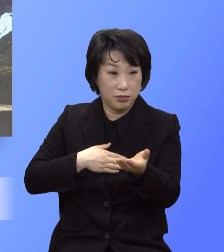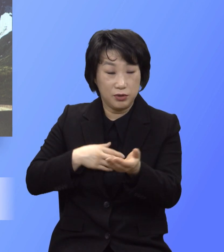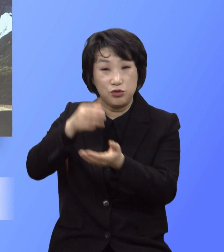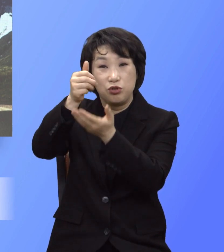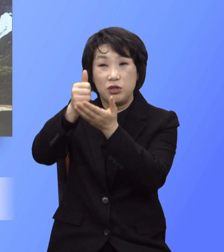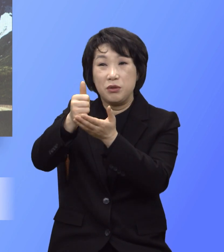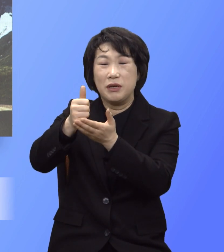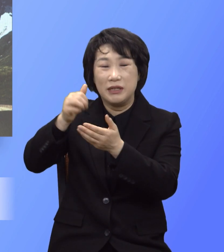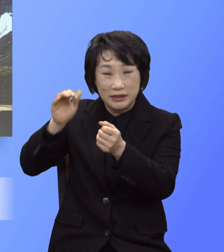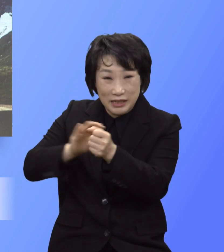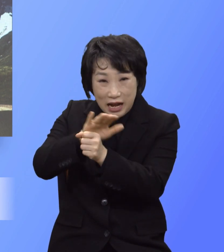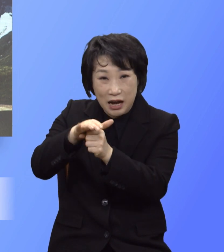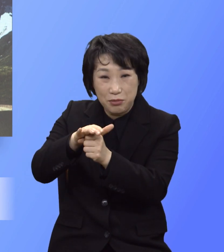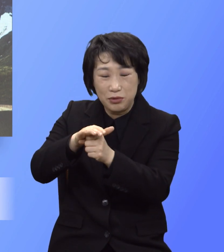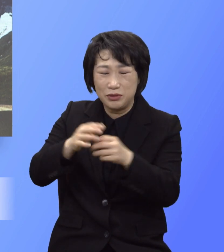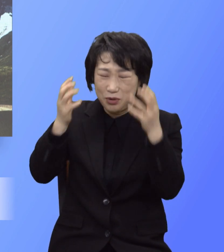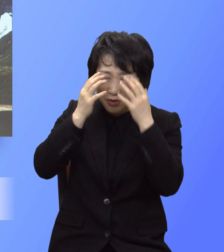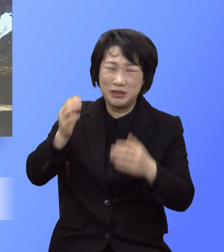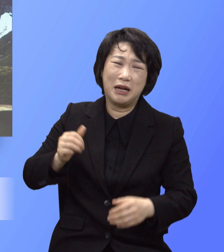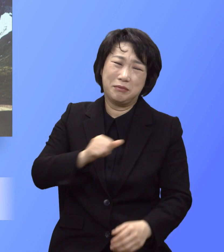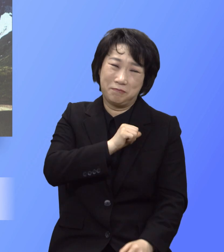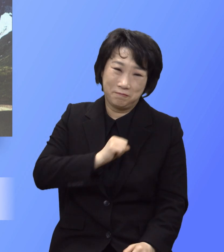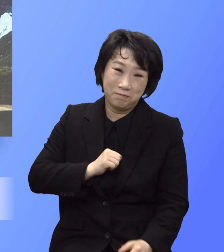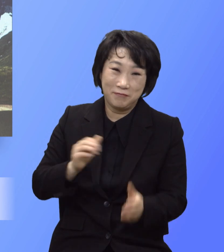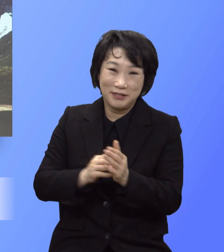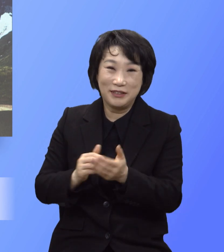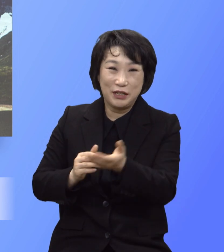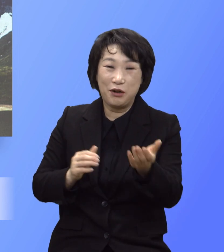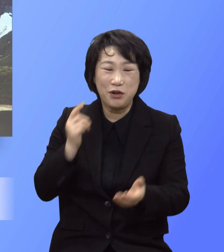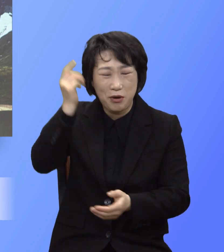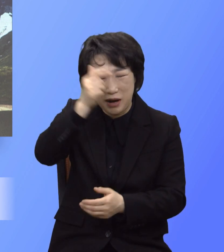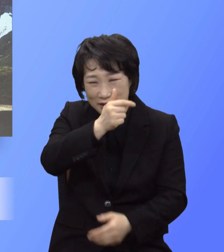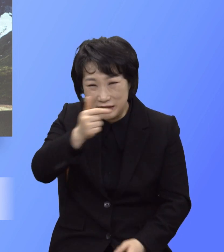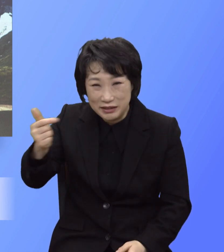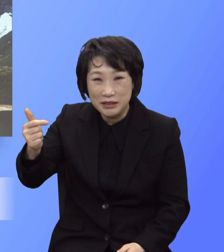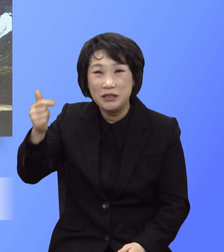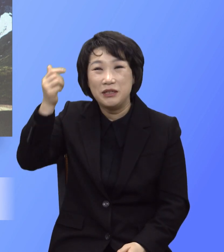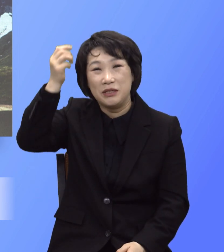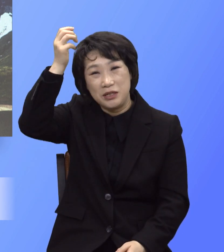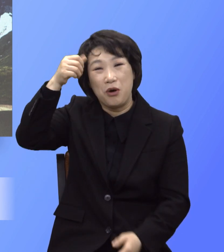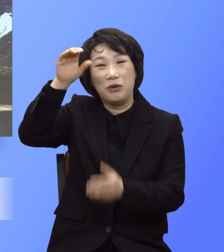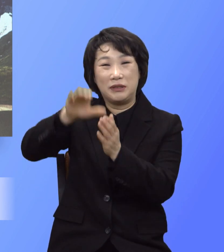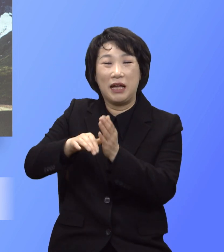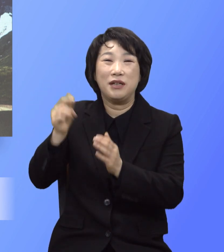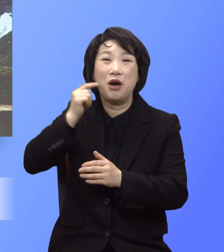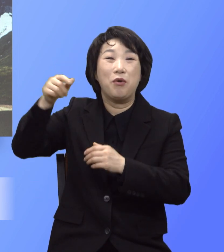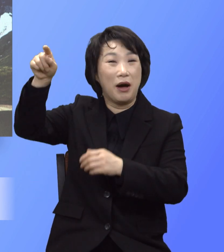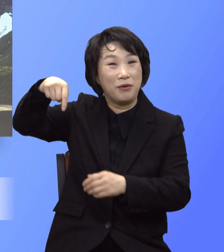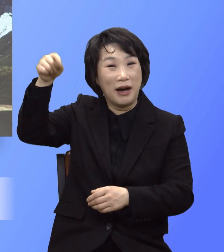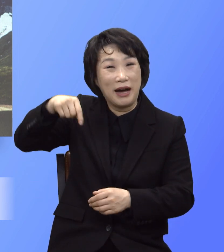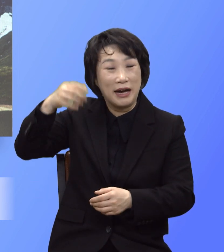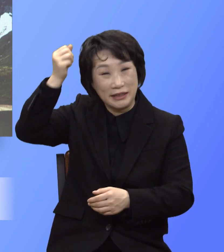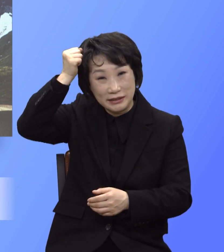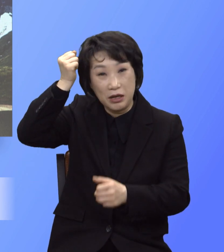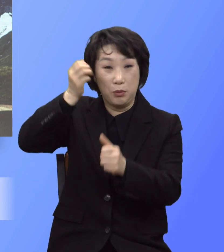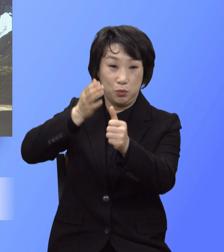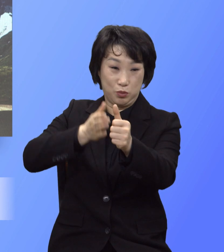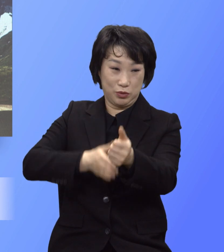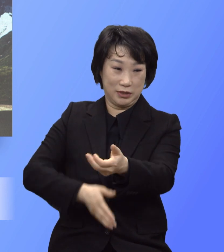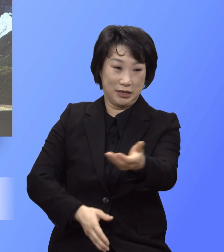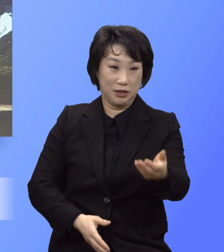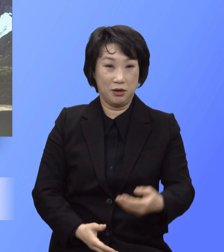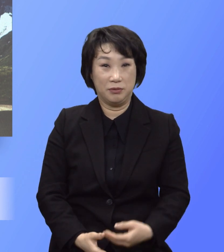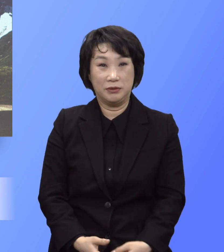주님을 사랑함으로 당하는 고난에는 영광스러운 영광이 있음을 잊어서는 안 된다 이